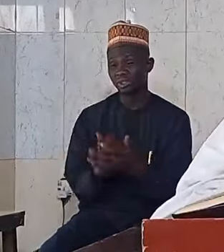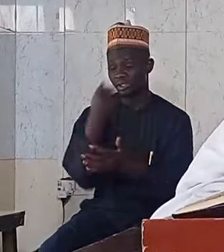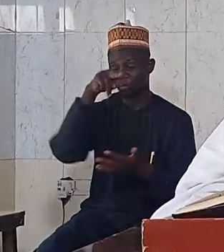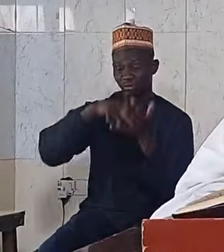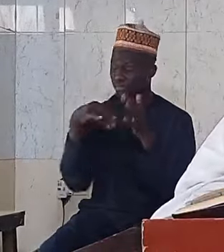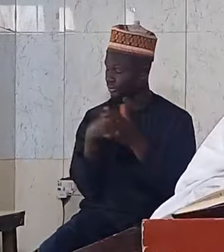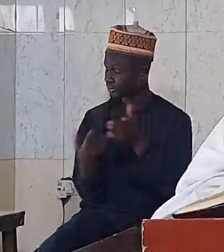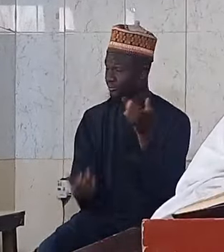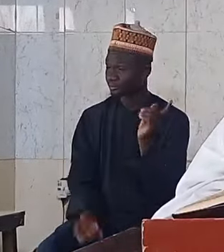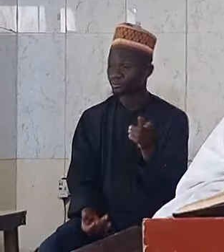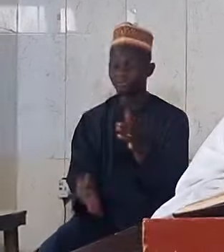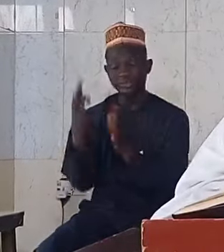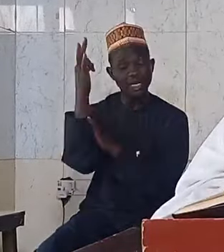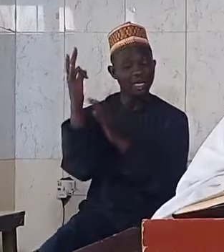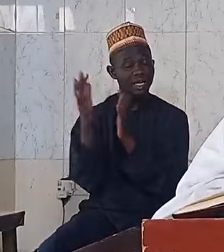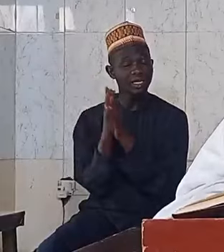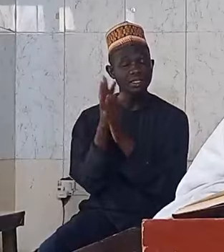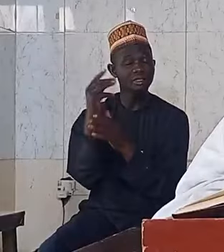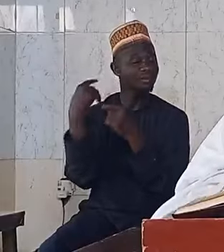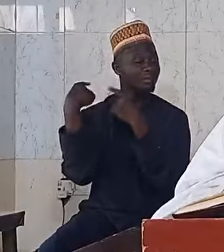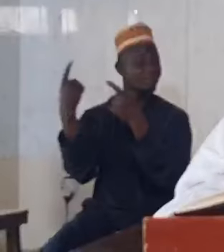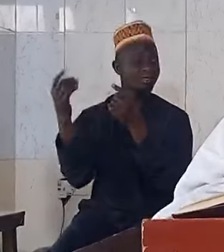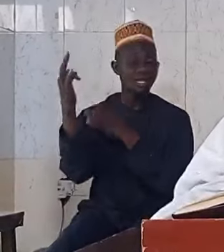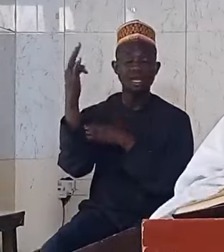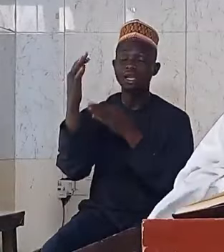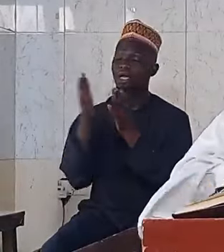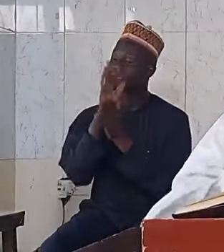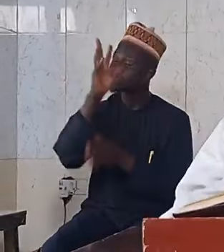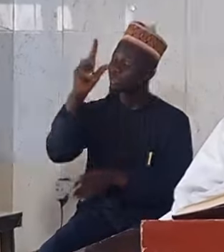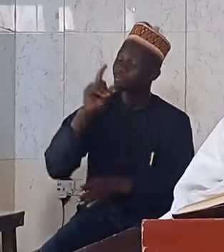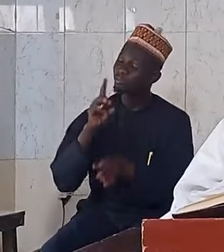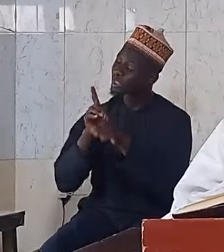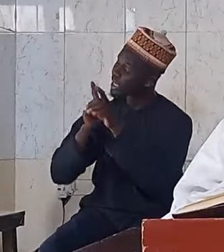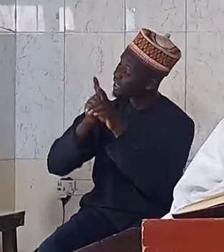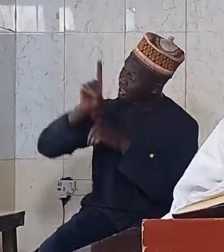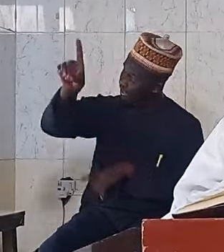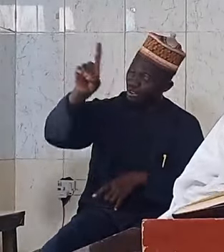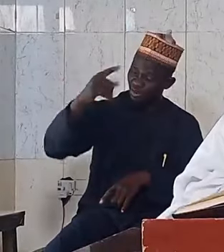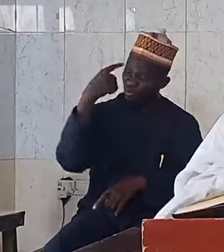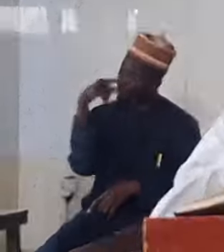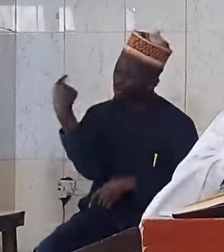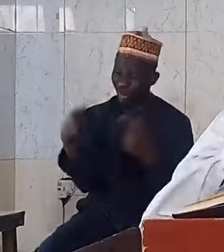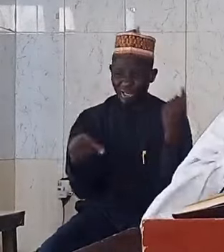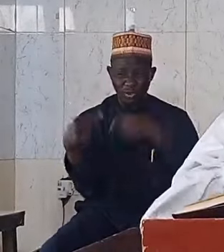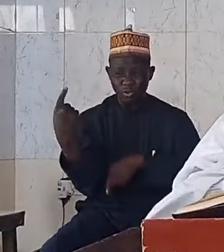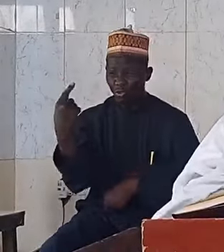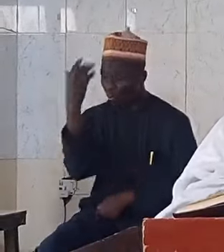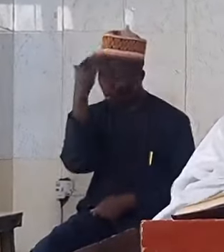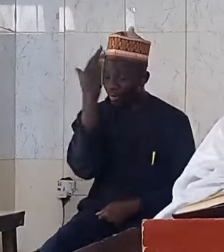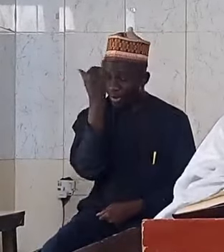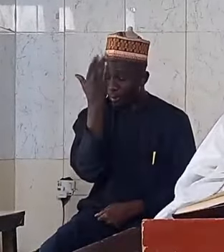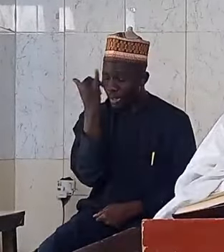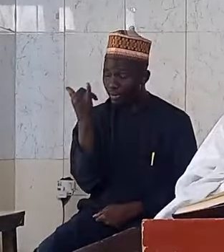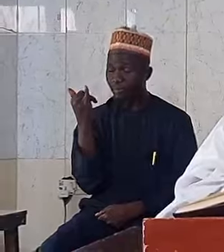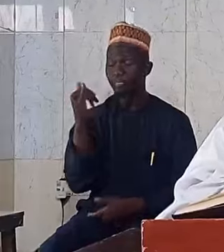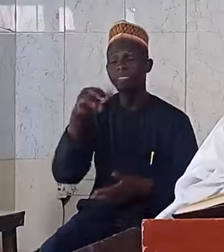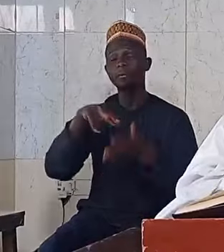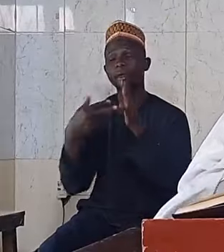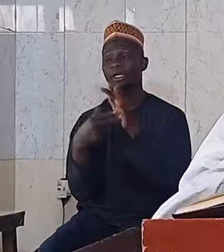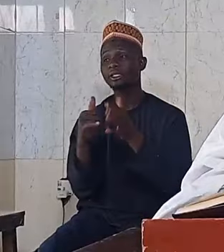nufi tambayar nan tunda istifhami ce ta inkari fuhima min dalika